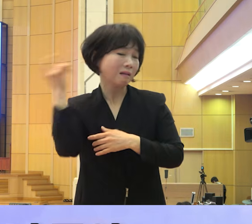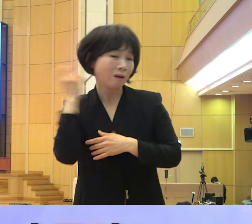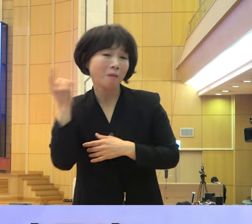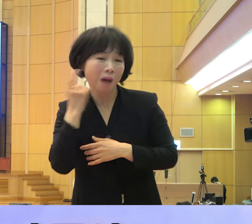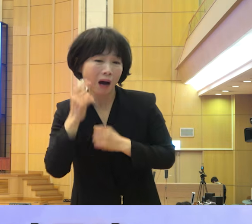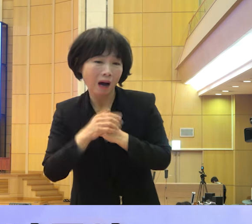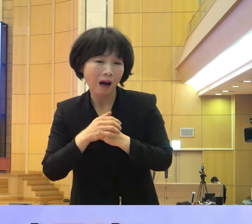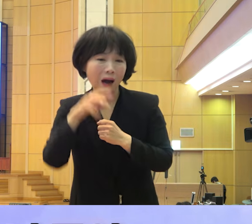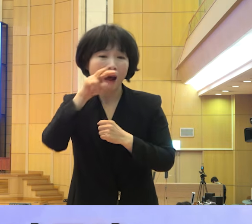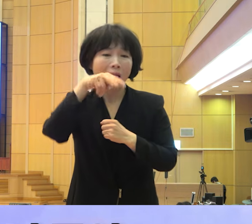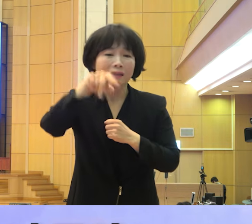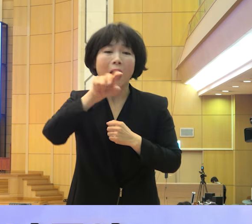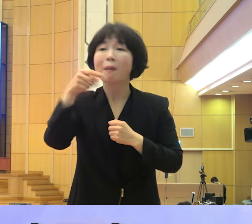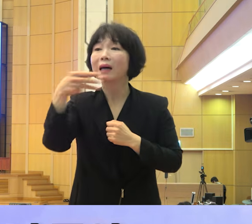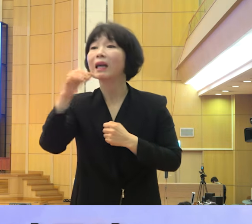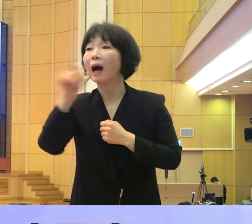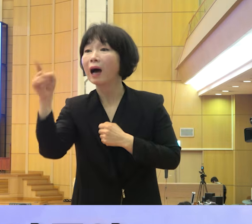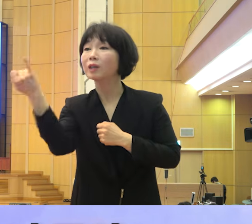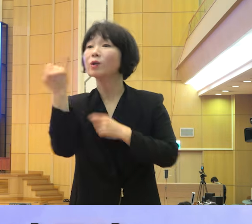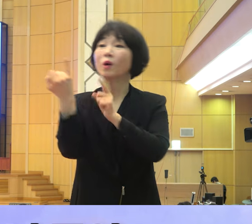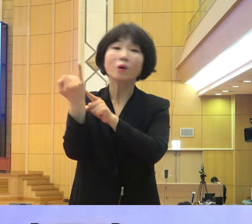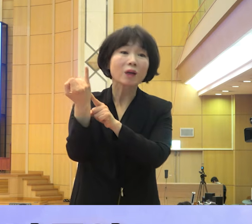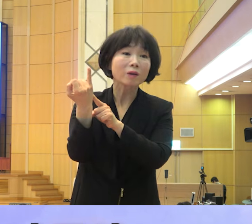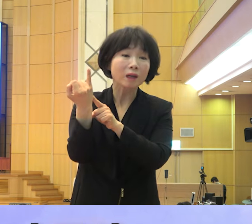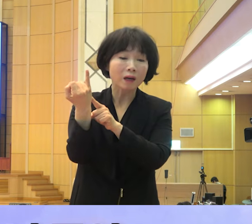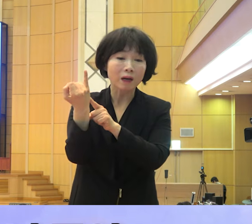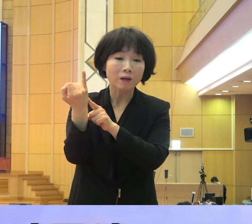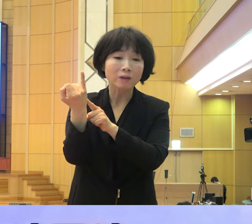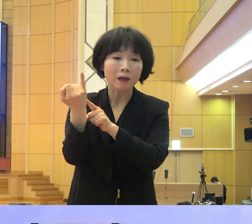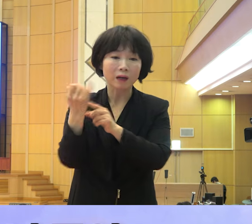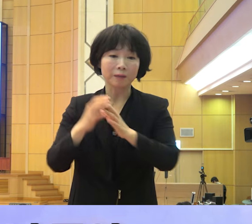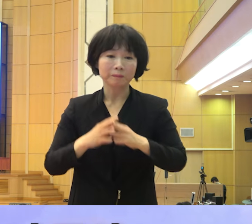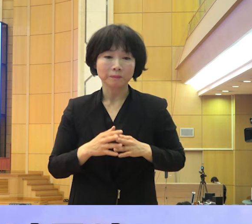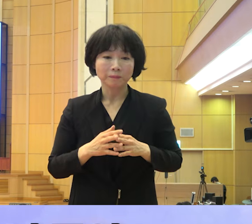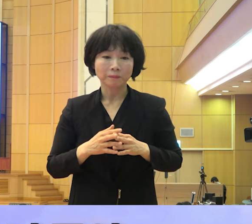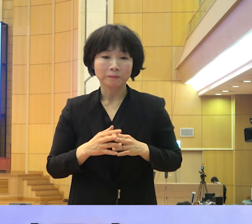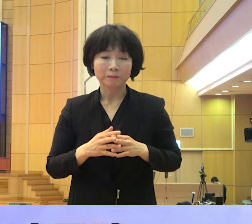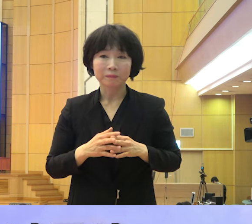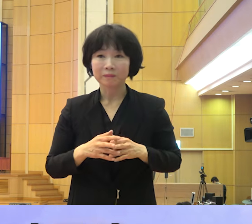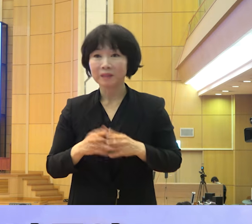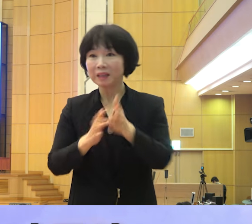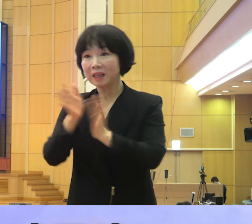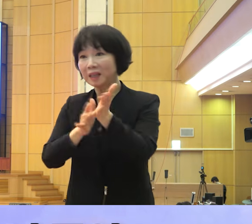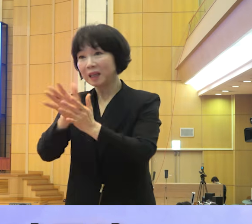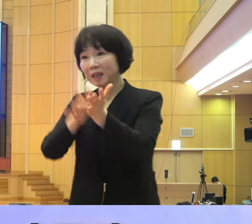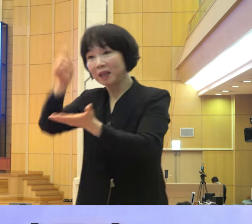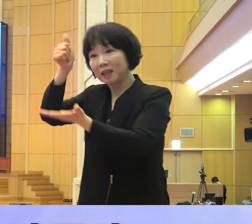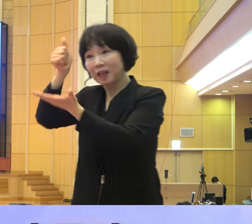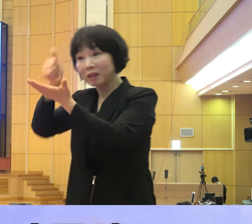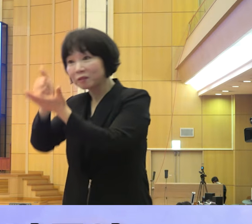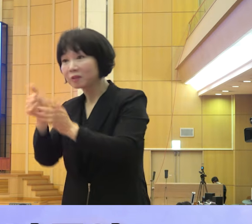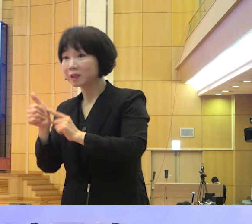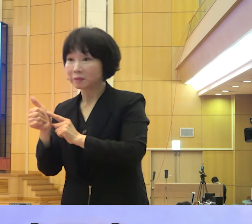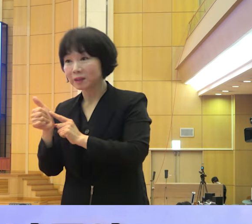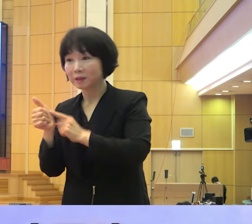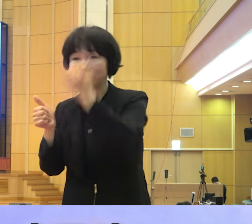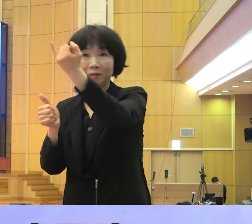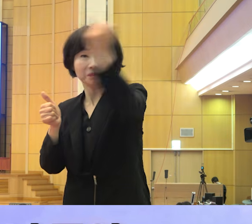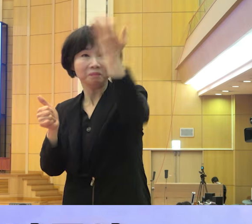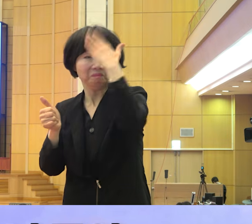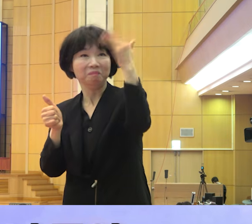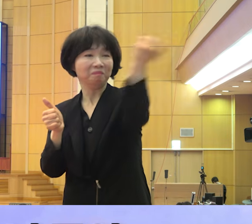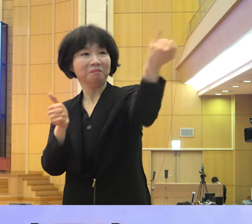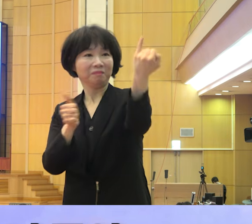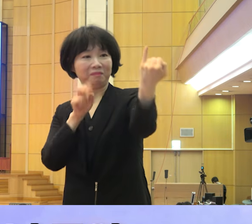사마리아 수가 여인에게 예수님이 뭐라고 했는지 아세요? 너 시집 5번 갔었지?